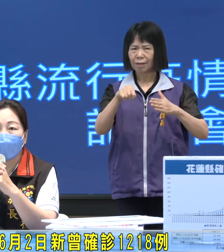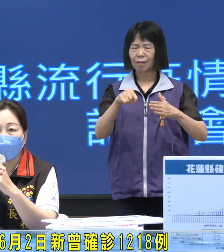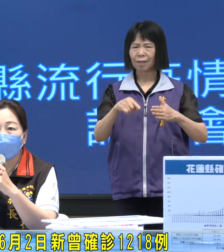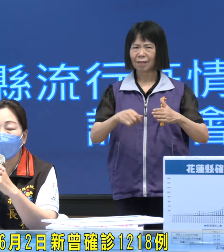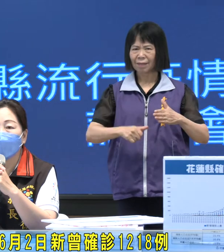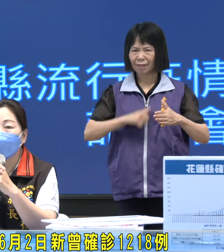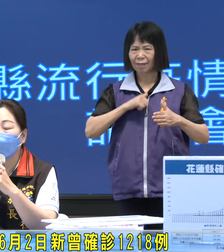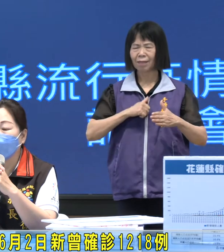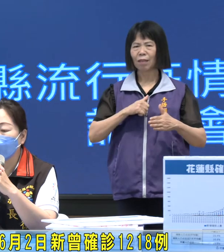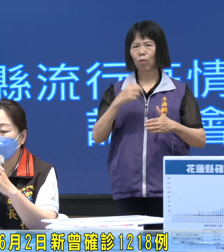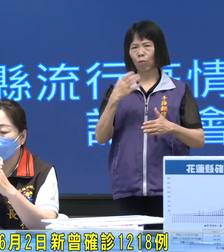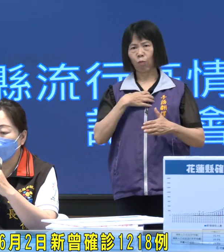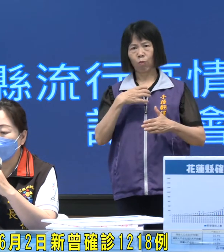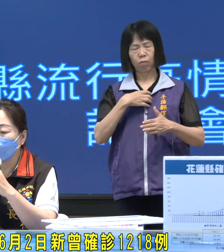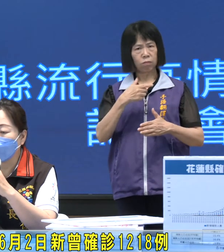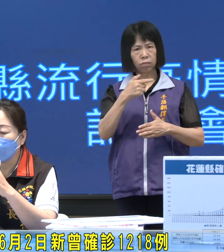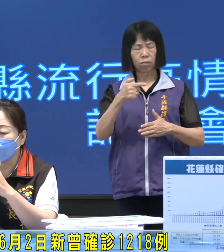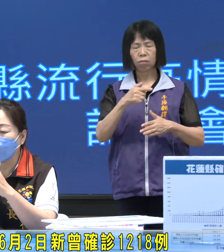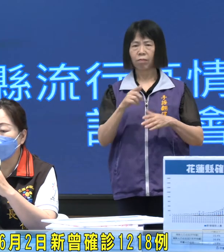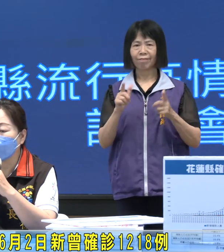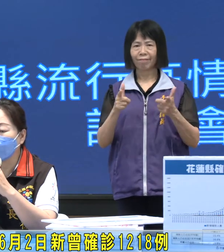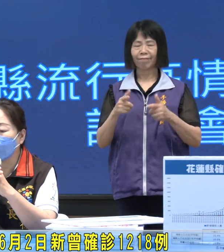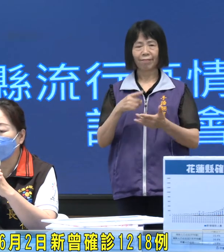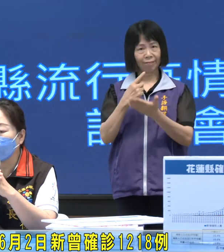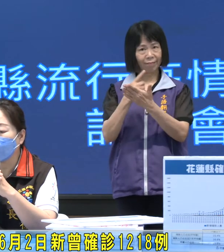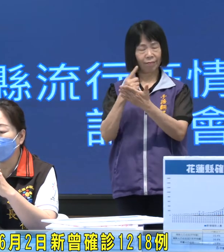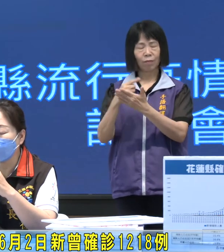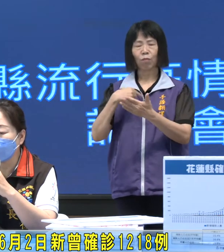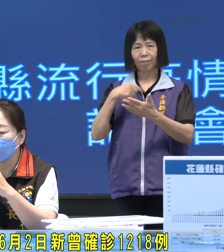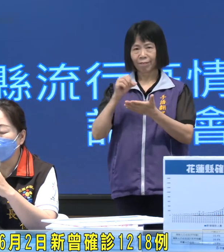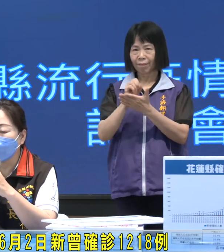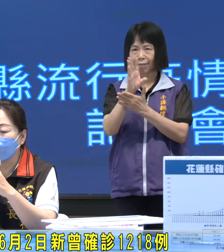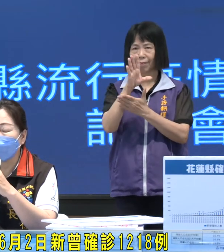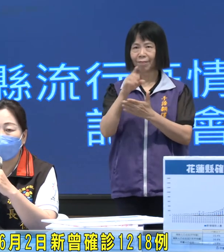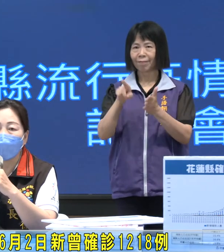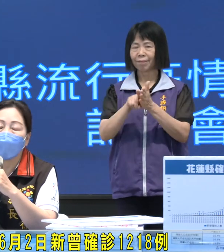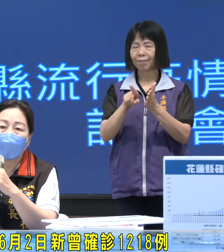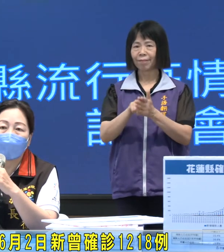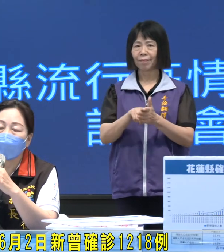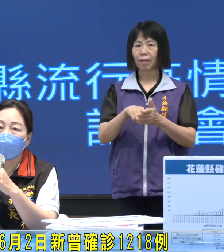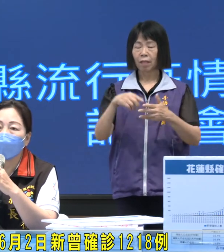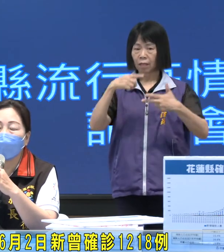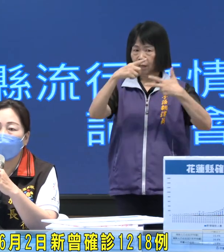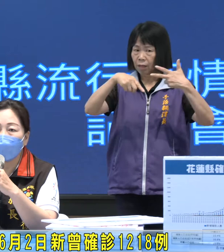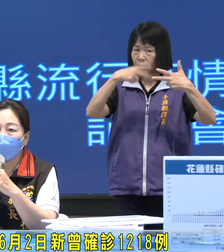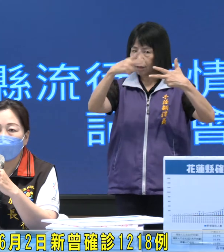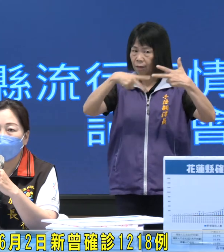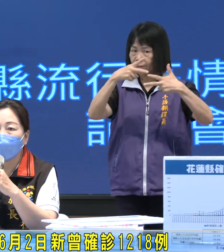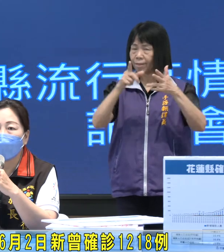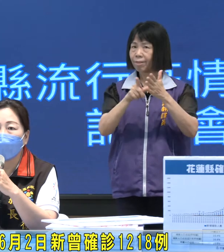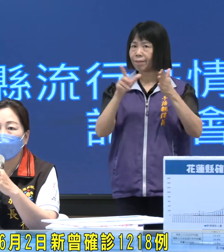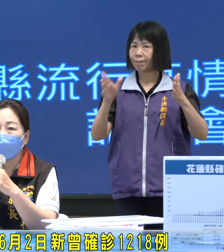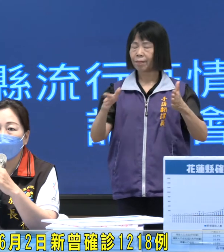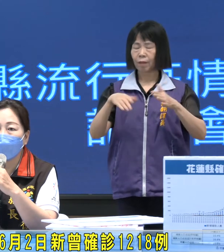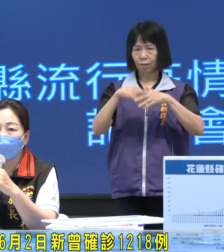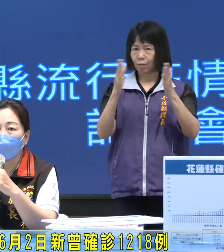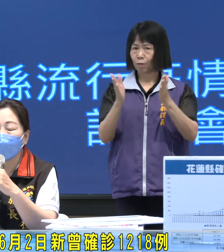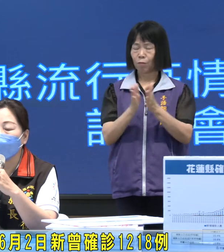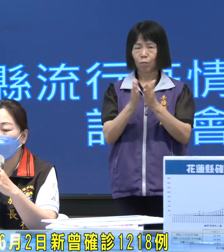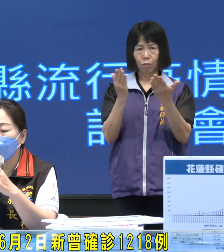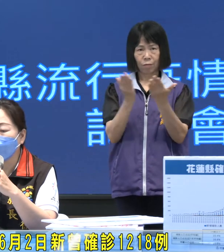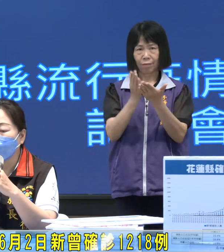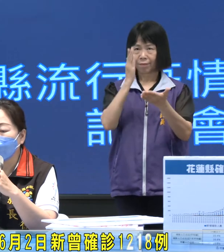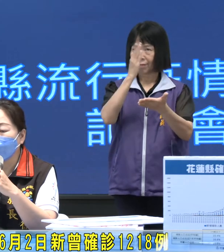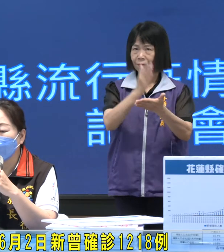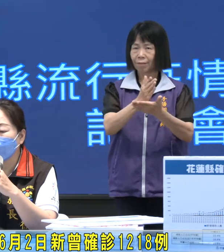相对的热区，那我们从每一次政委在报告，其实这2个礼拜都是未入学入校